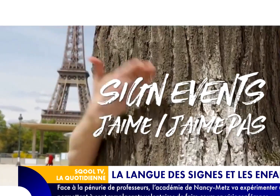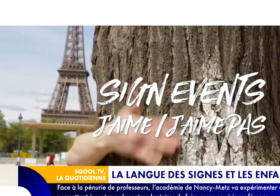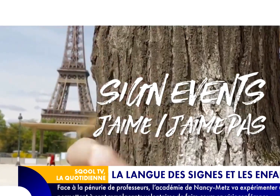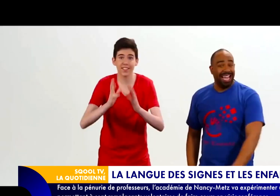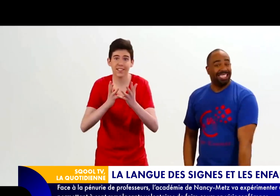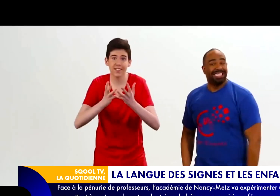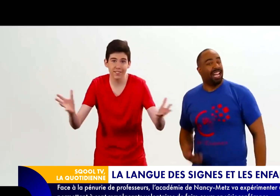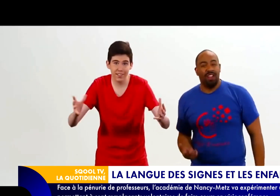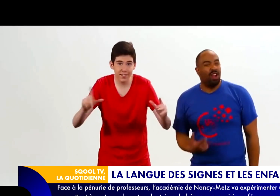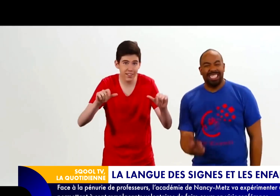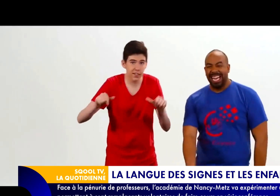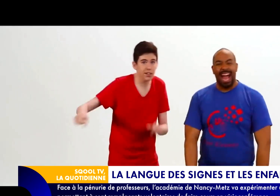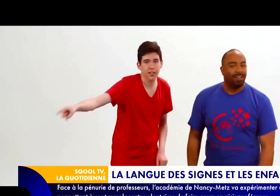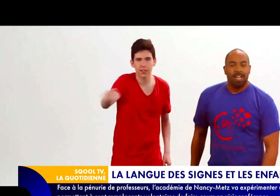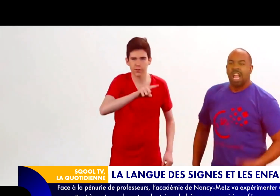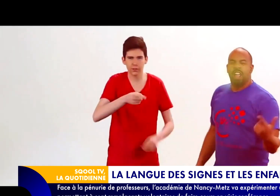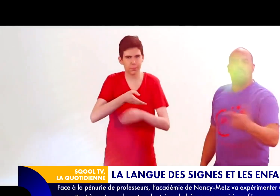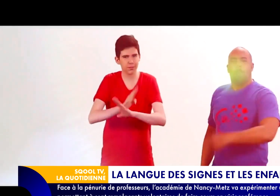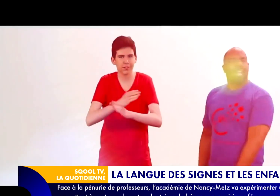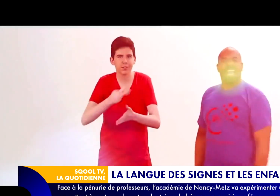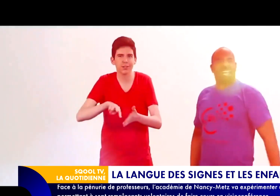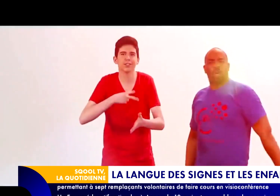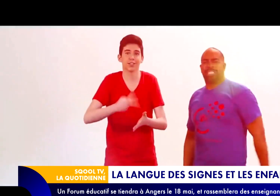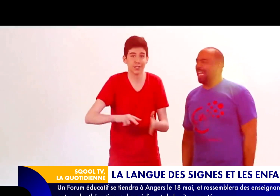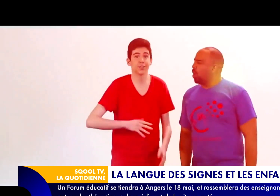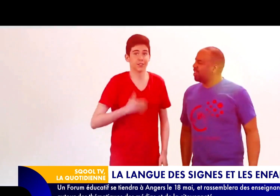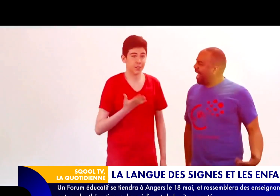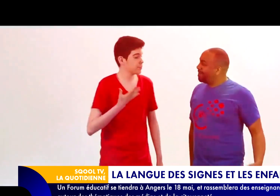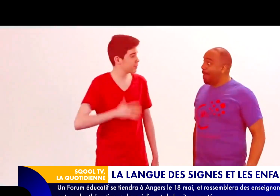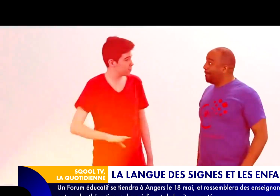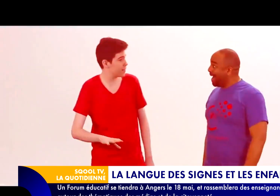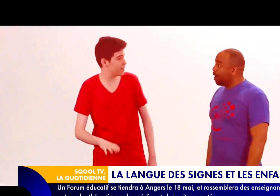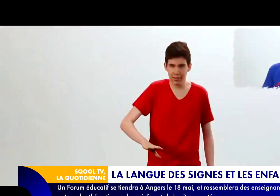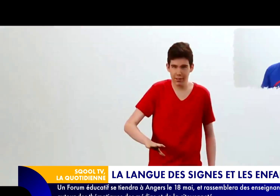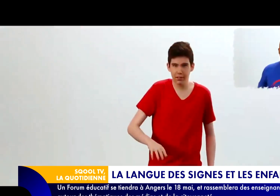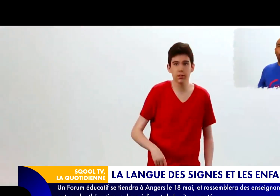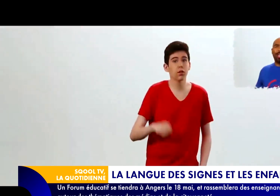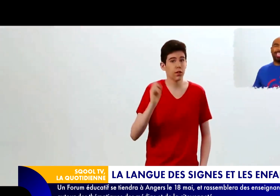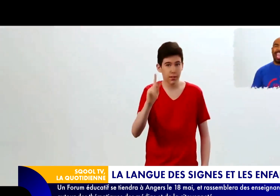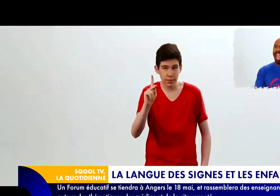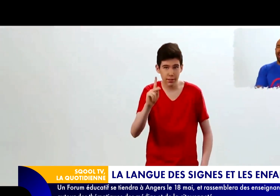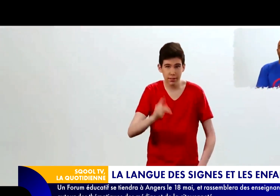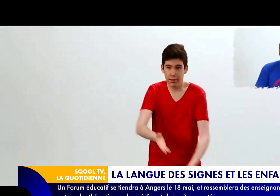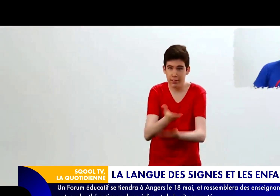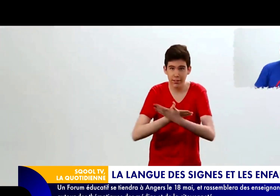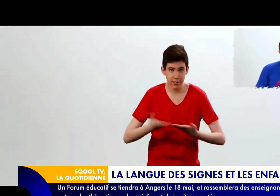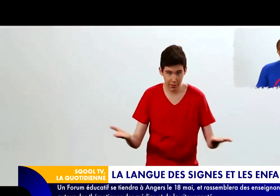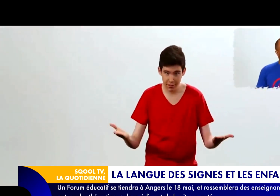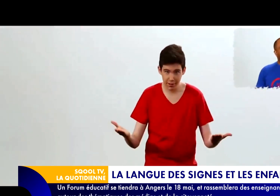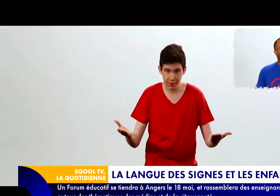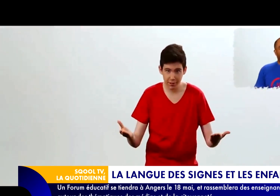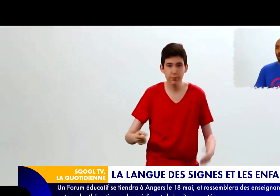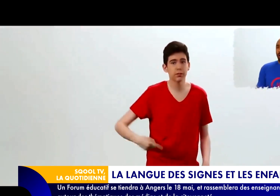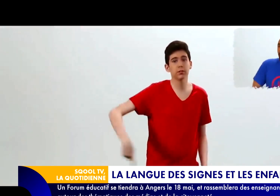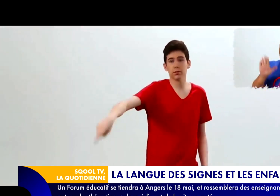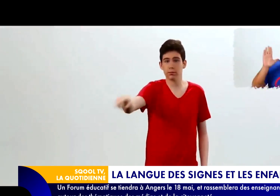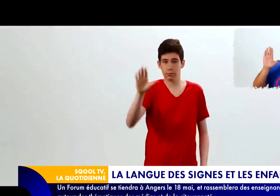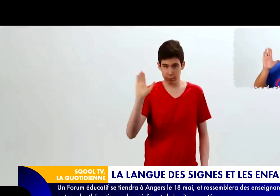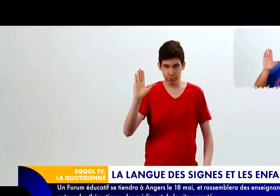Hey, hey, Sign Event, c'est là. Êtes-vous prêts à danser le « J'aime, j'aime pas » ? Ok, alors c'est simple, hein. Tu prends ta